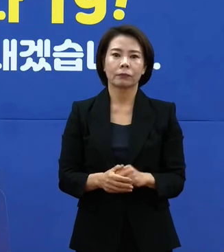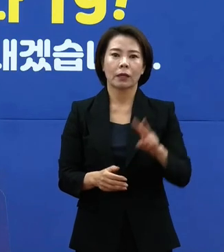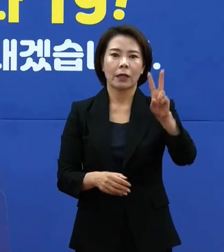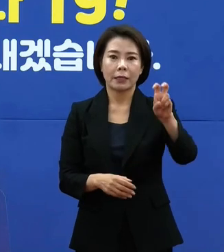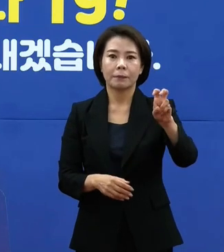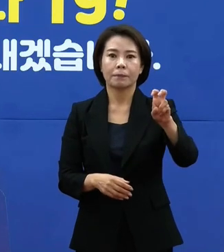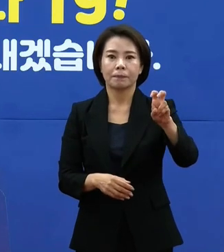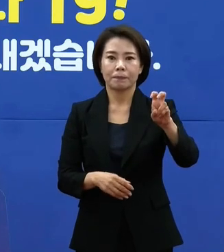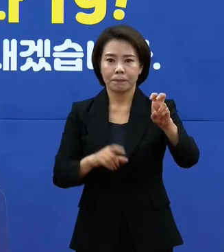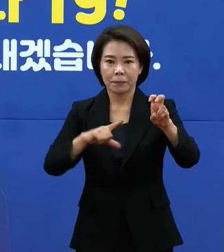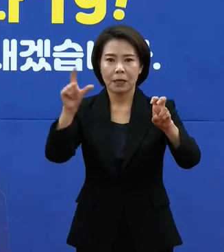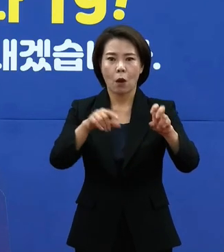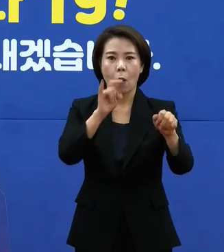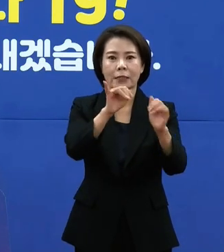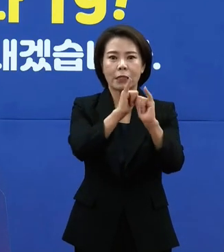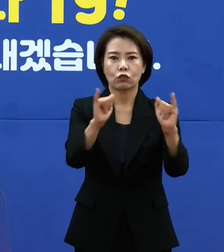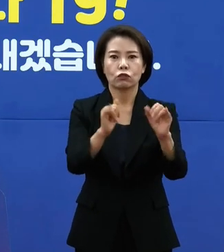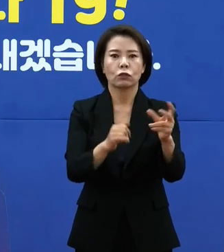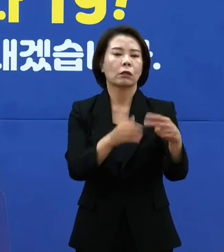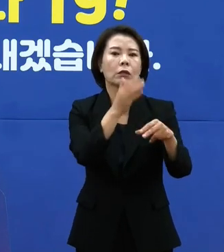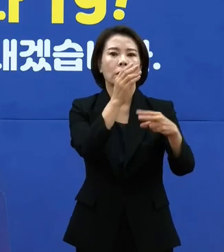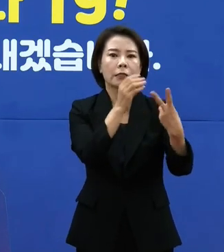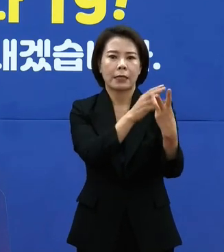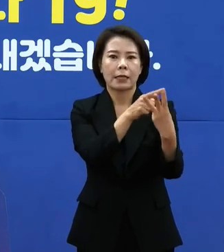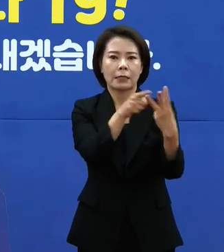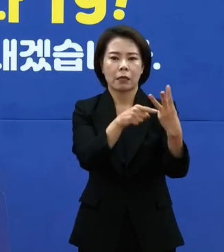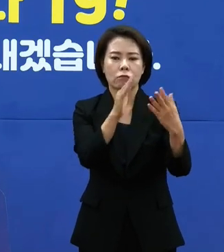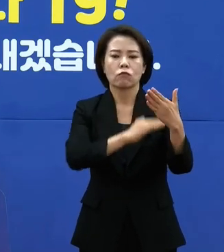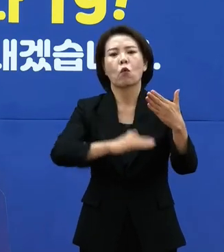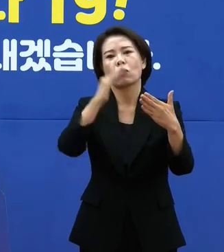20일 확진자 중에 3명은 공직자로 확인되었습니다.